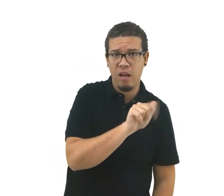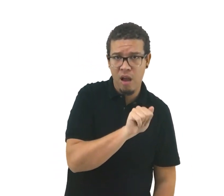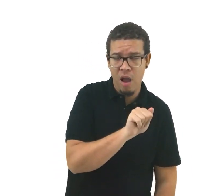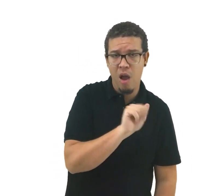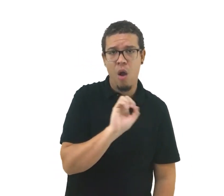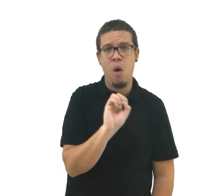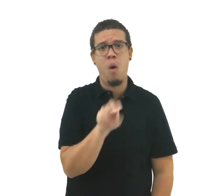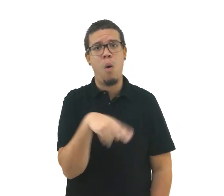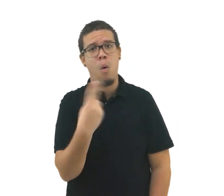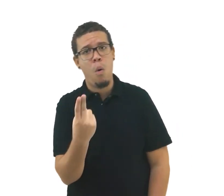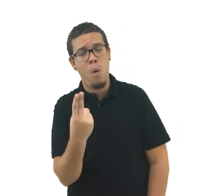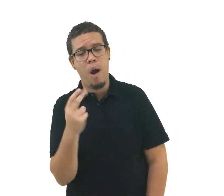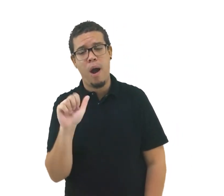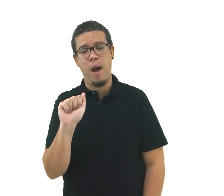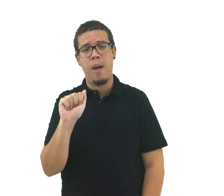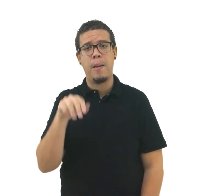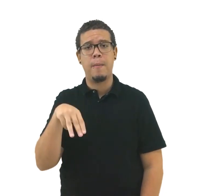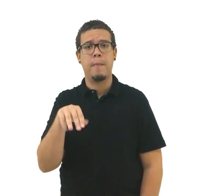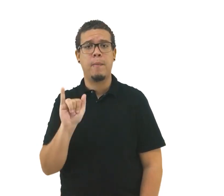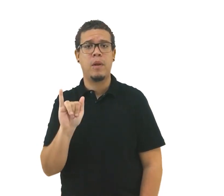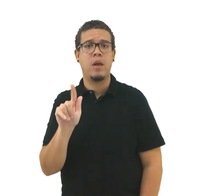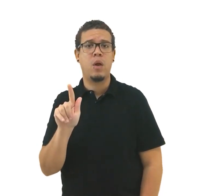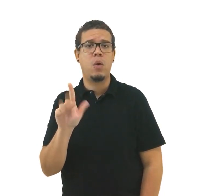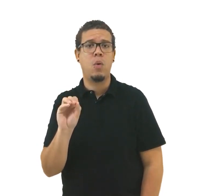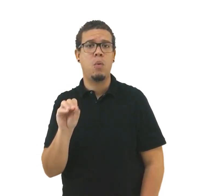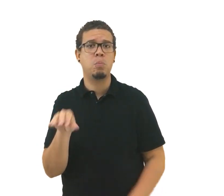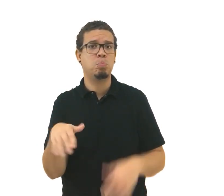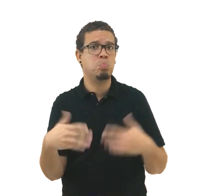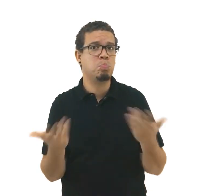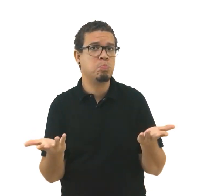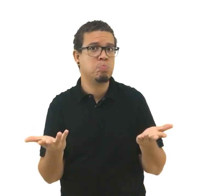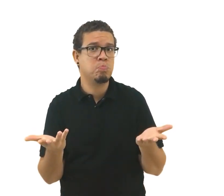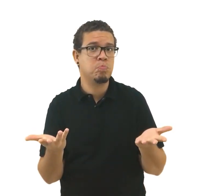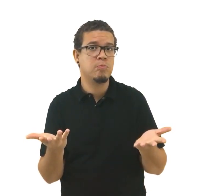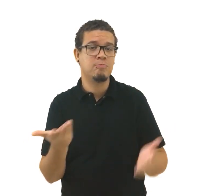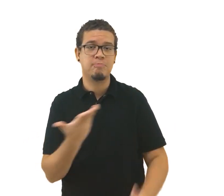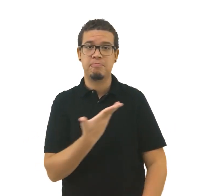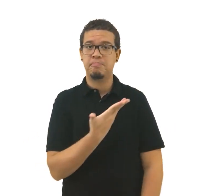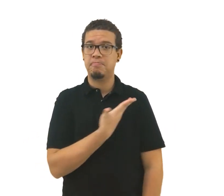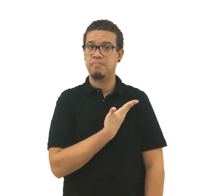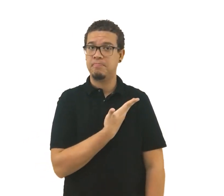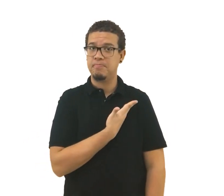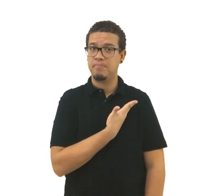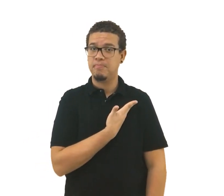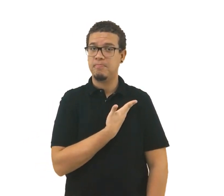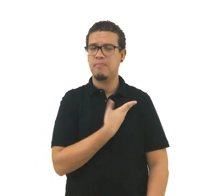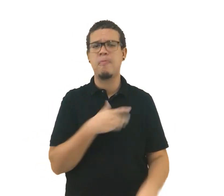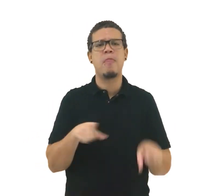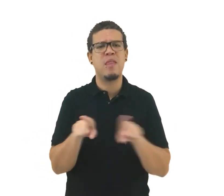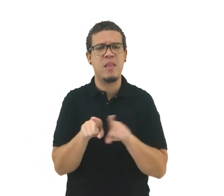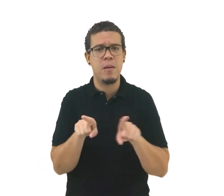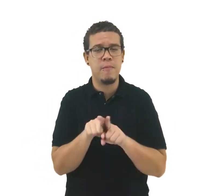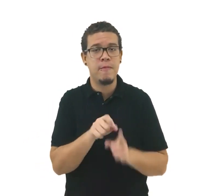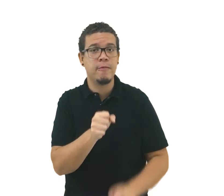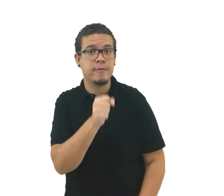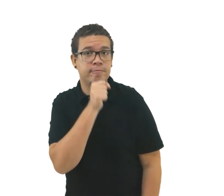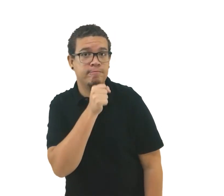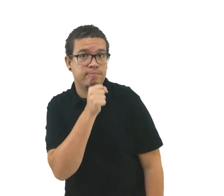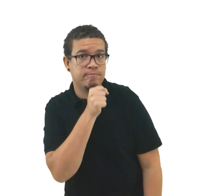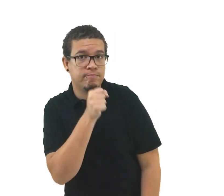de amigo que pode tanto ser para a amiga como para o amigo. Ele não fica claro, depende